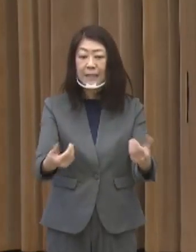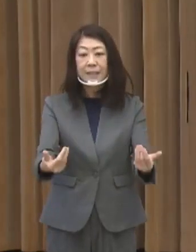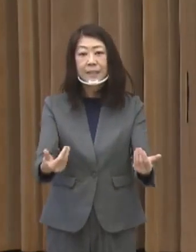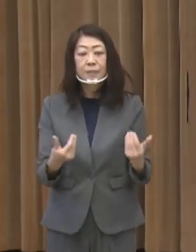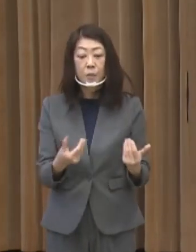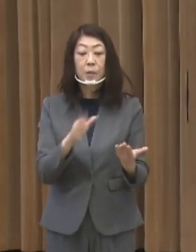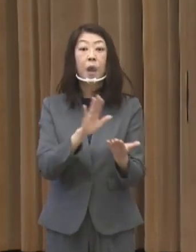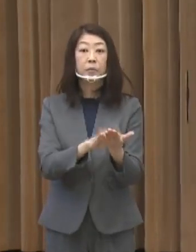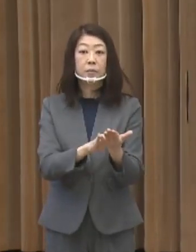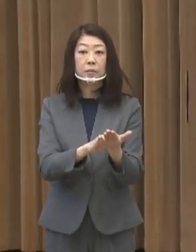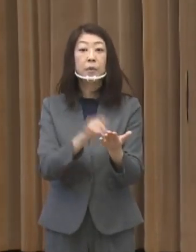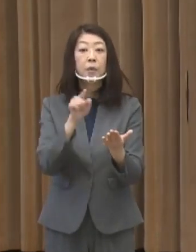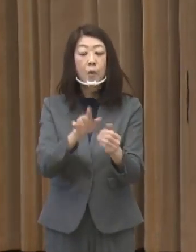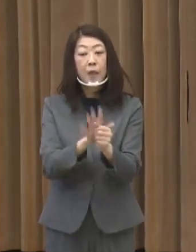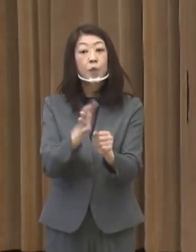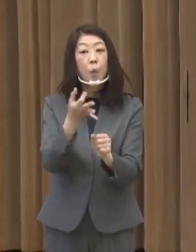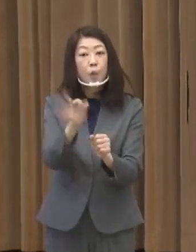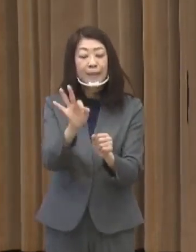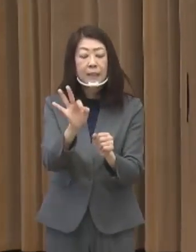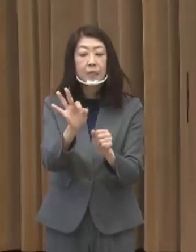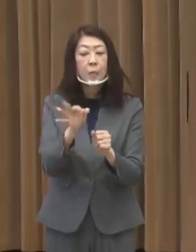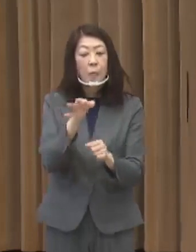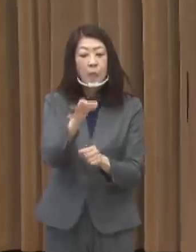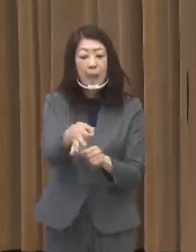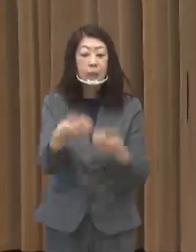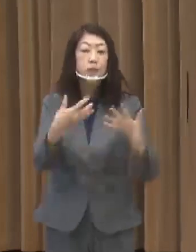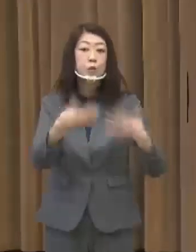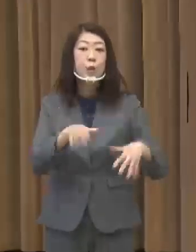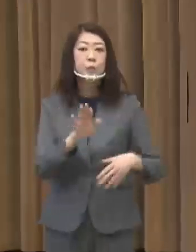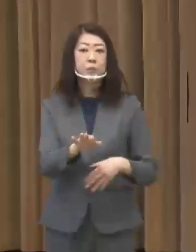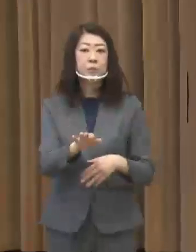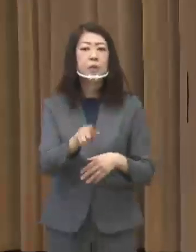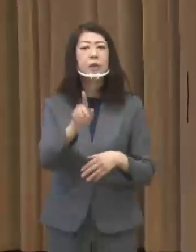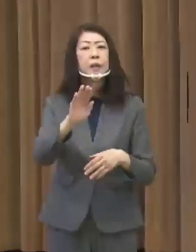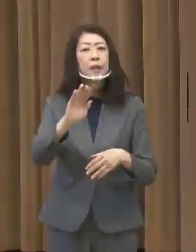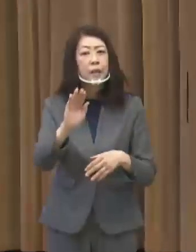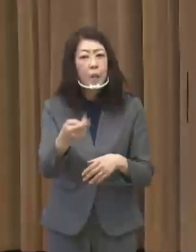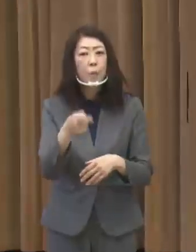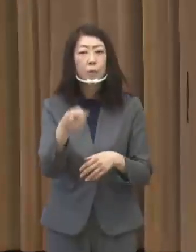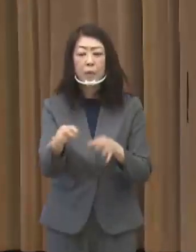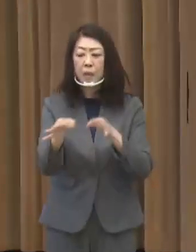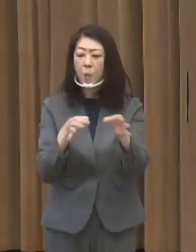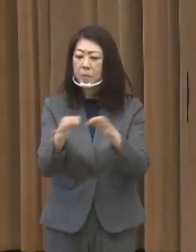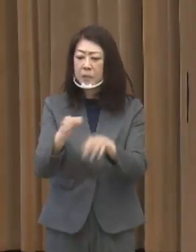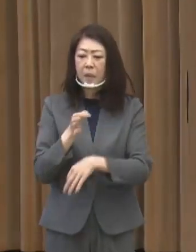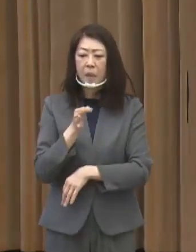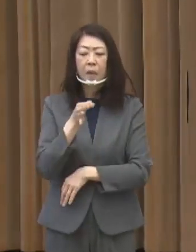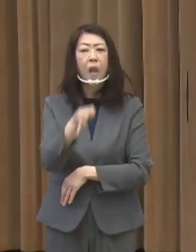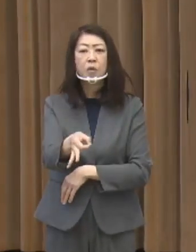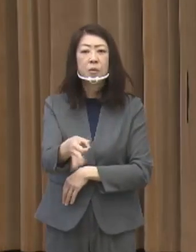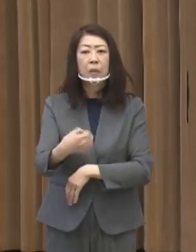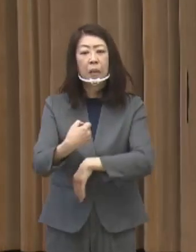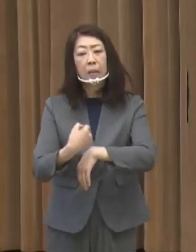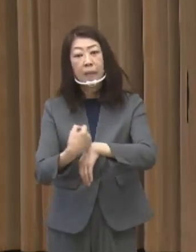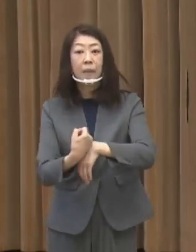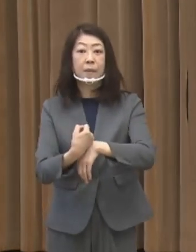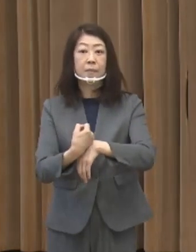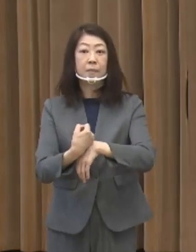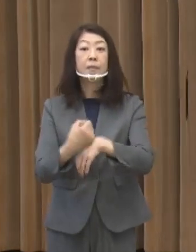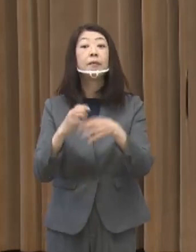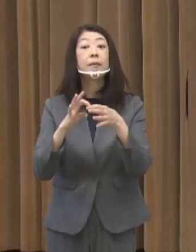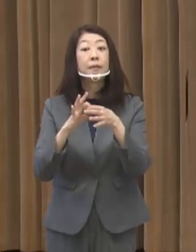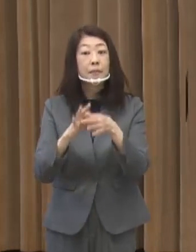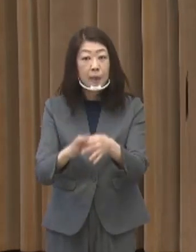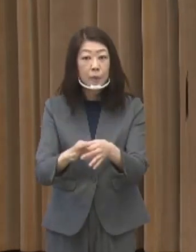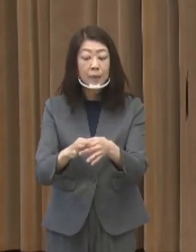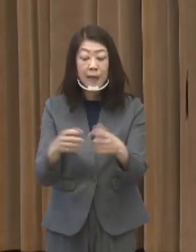の要件にもなっています。そしてこれは事業者の負担となる場合があります。そこで国の補助制度である小規模事